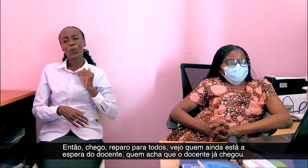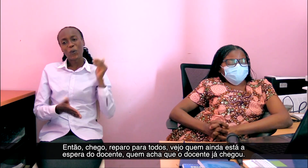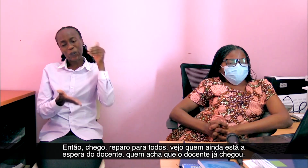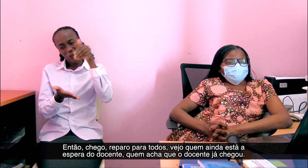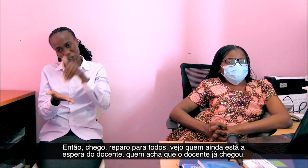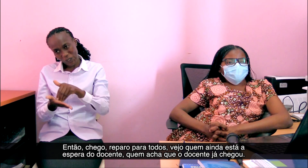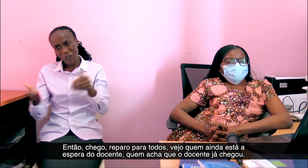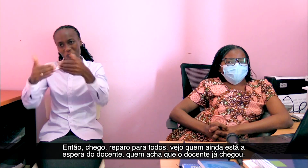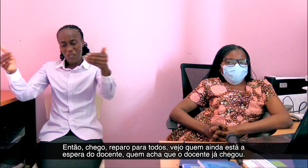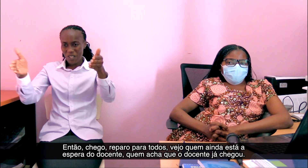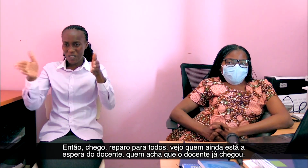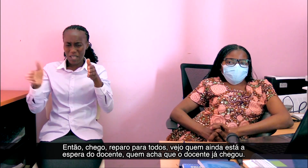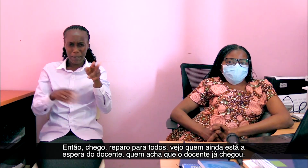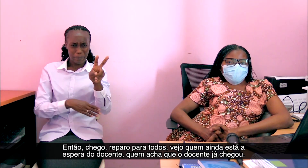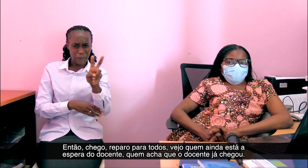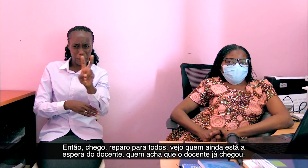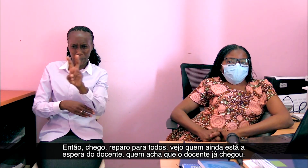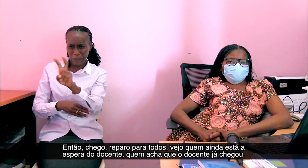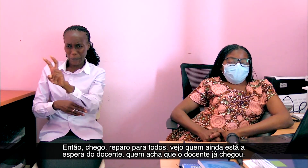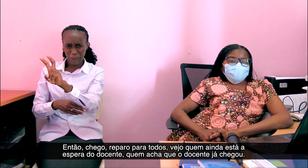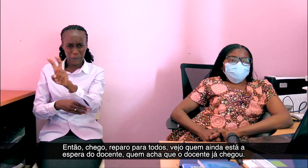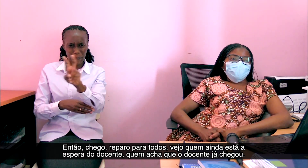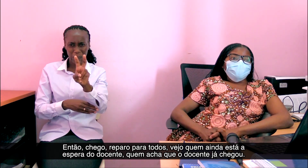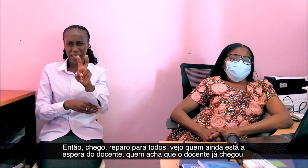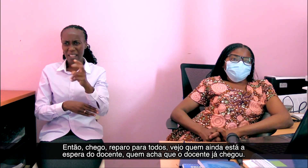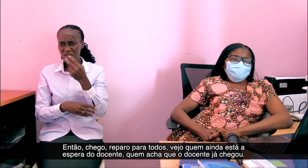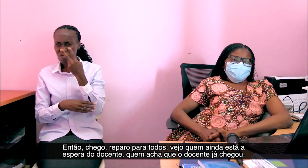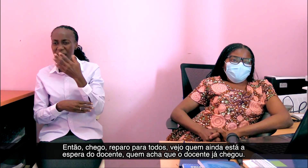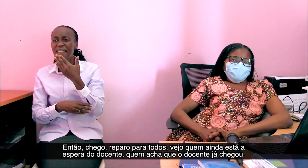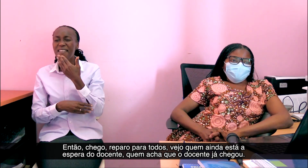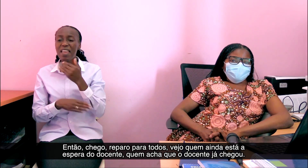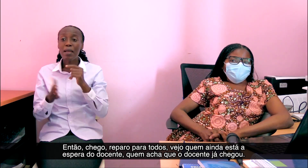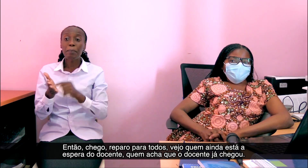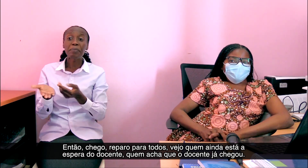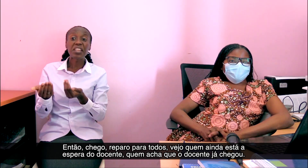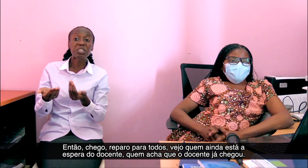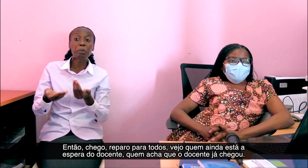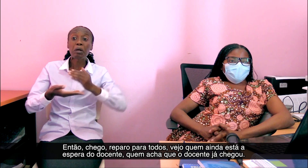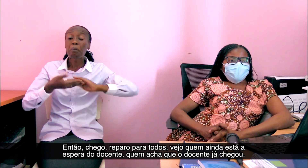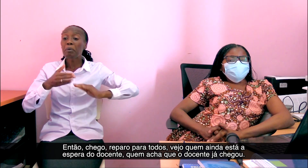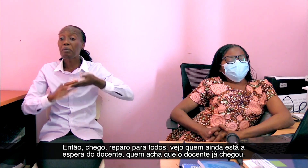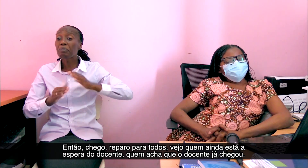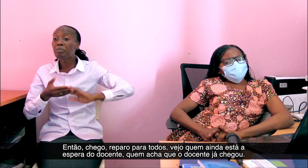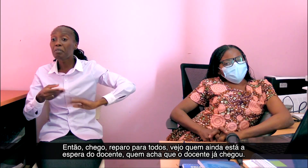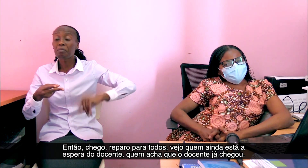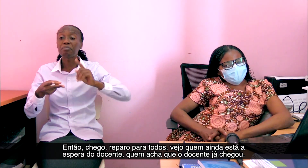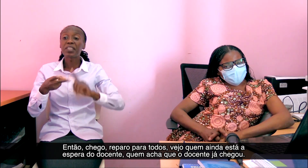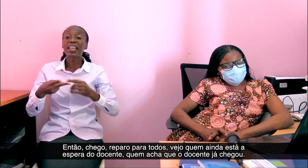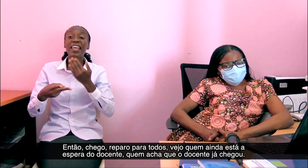todos, vejo quem ainda está à espera do docente, quem acha que o docente já